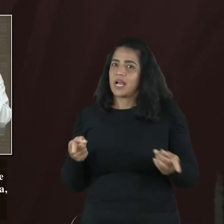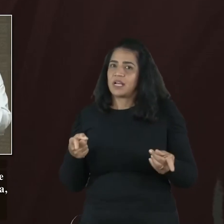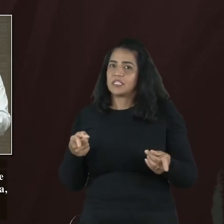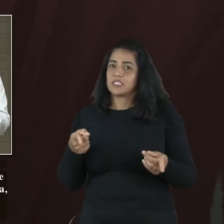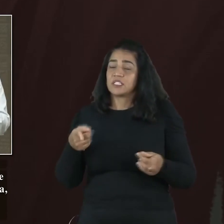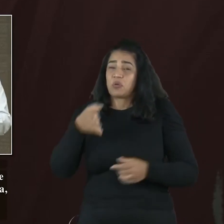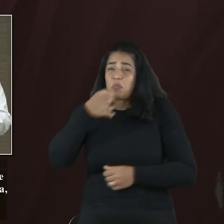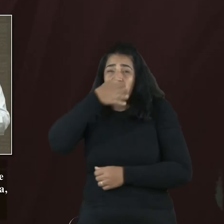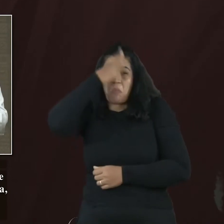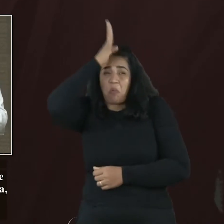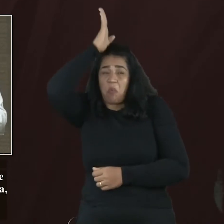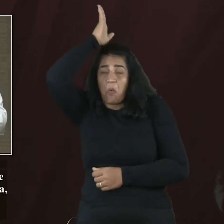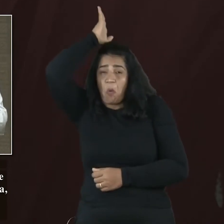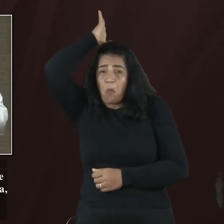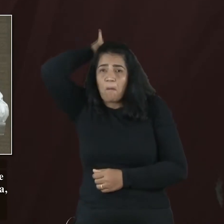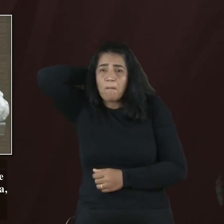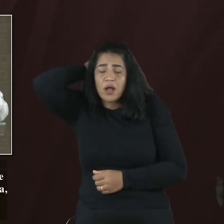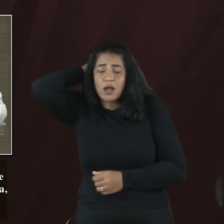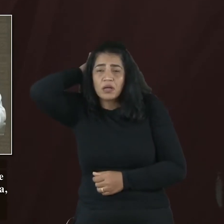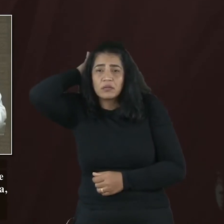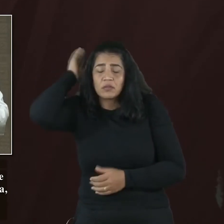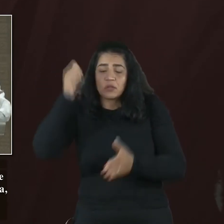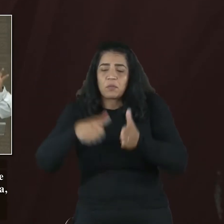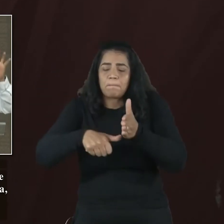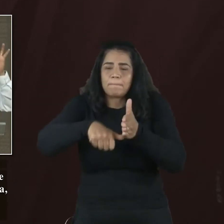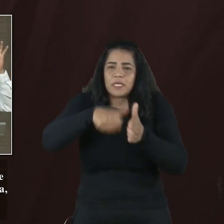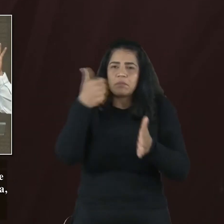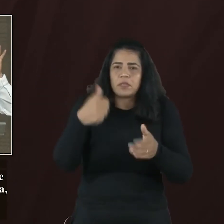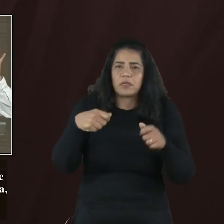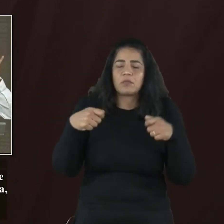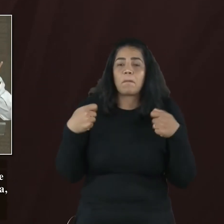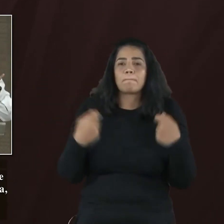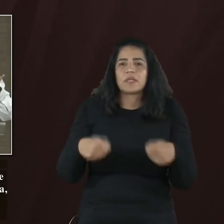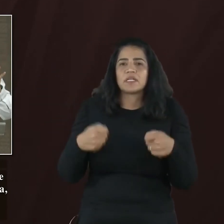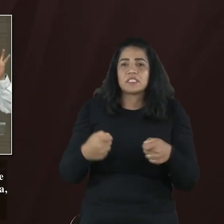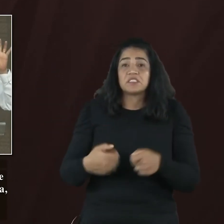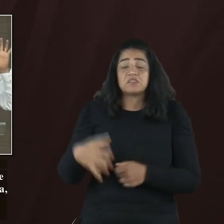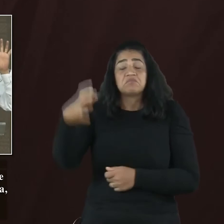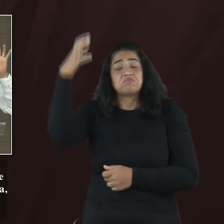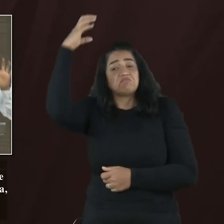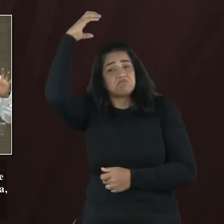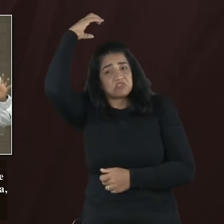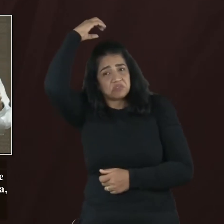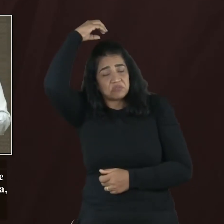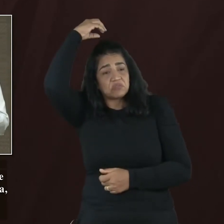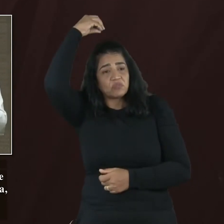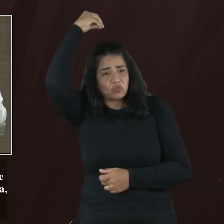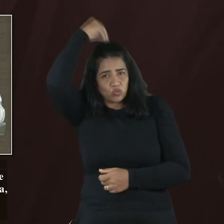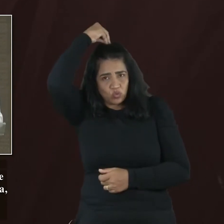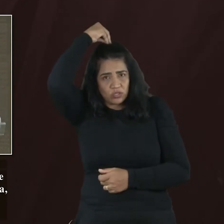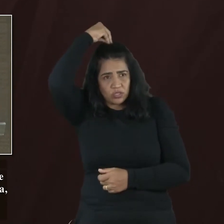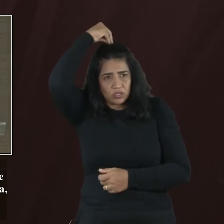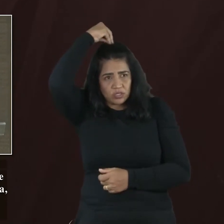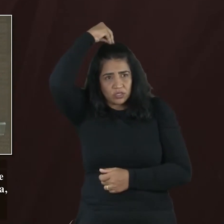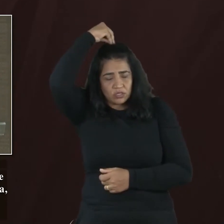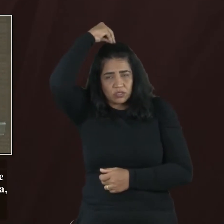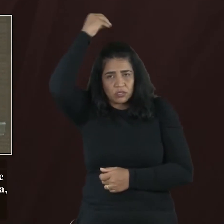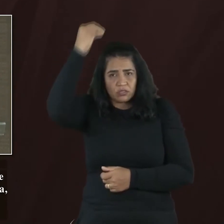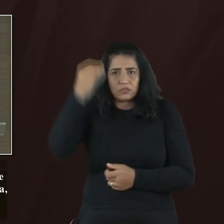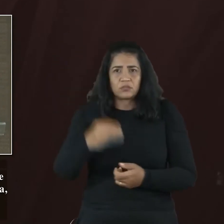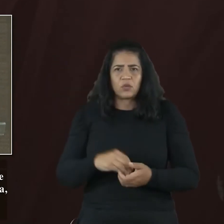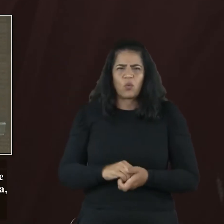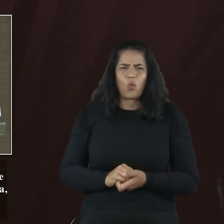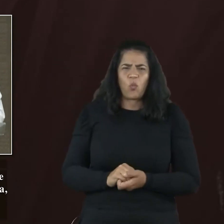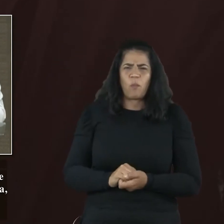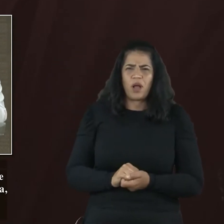sido condenado. Então Paulo usou a sua cidadania romana nesses casos, tá